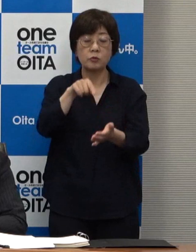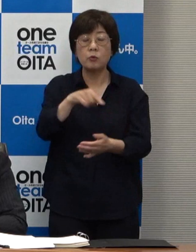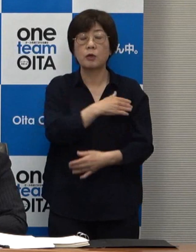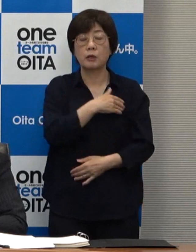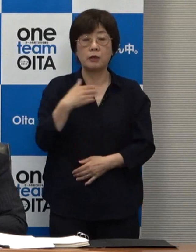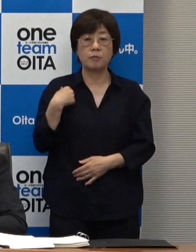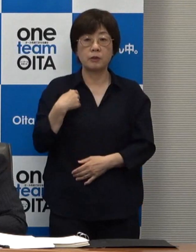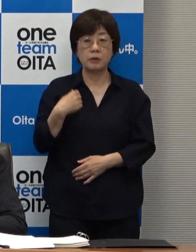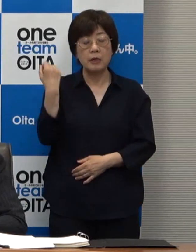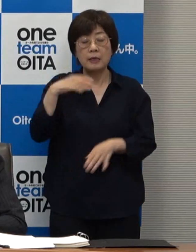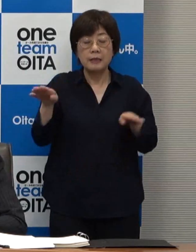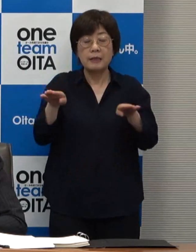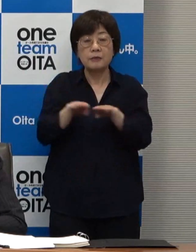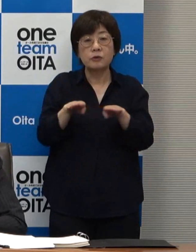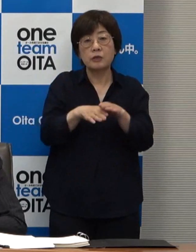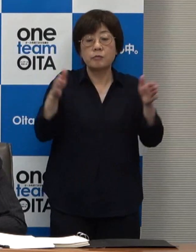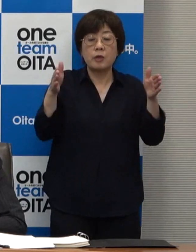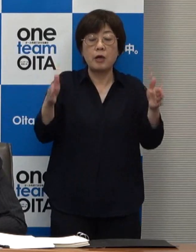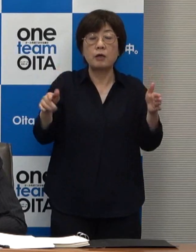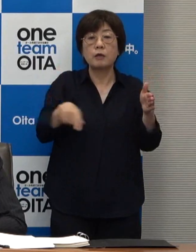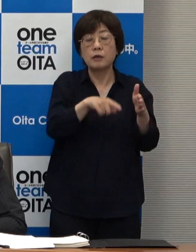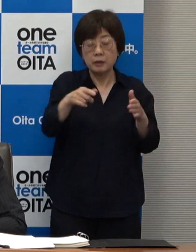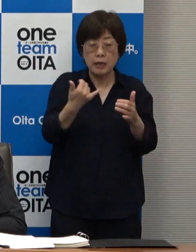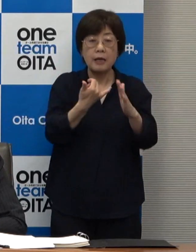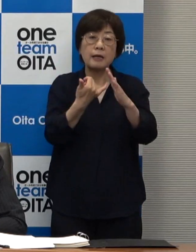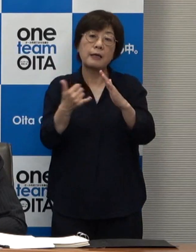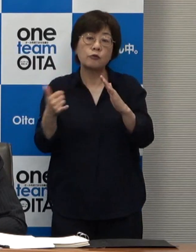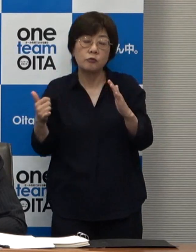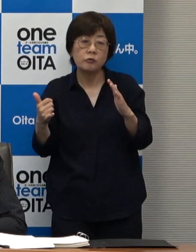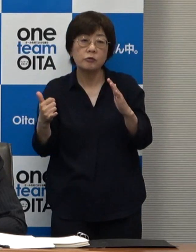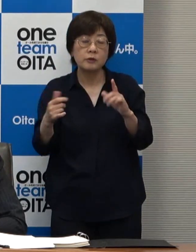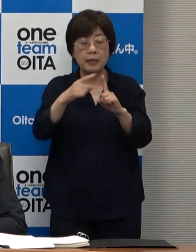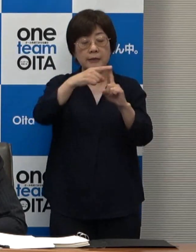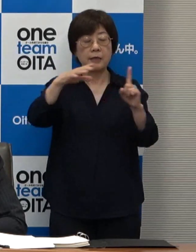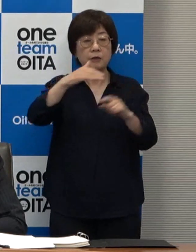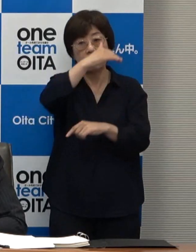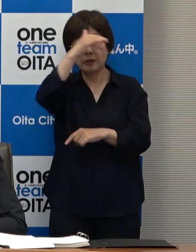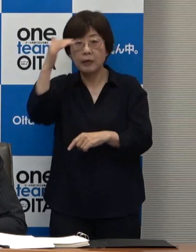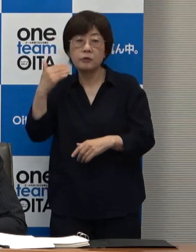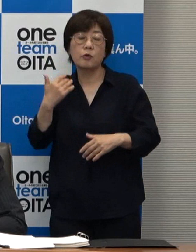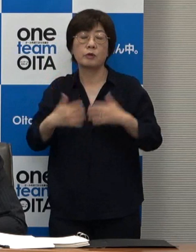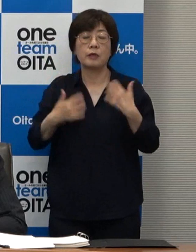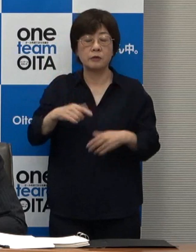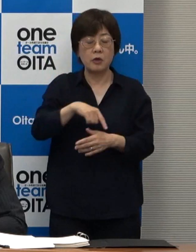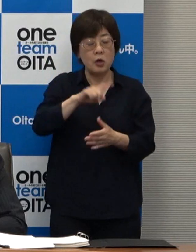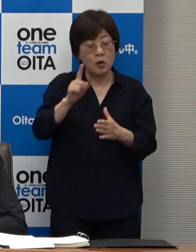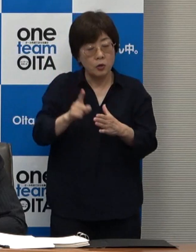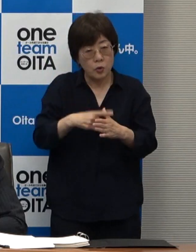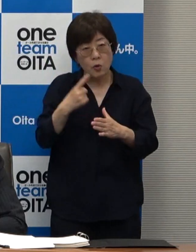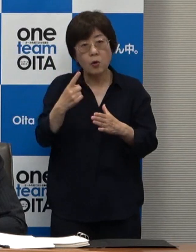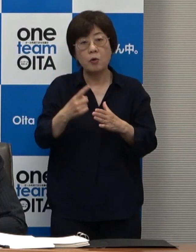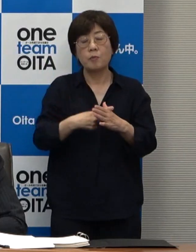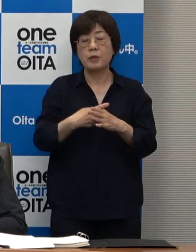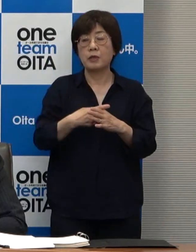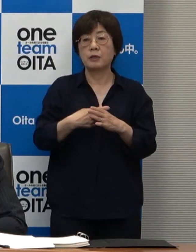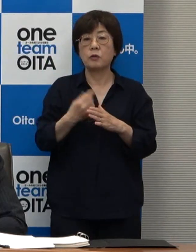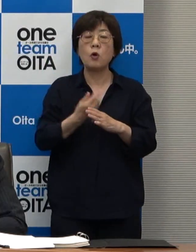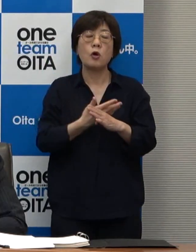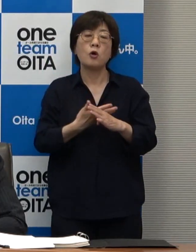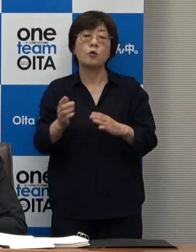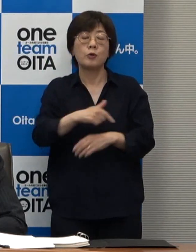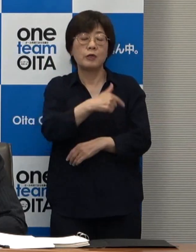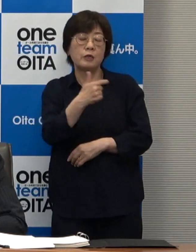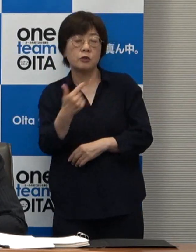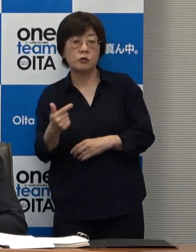夏休み期間中ですので、ご家族で佐賀の関の景色を楽しみながら、のんびりグリーンスローモビリティで